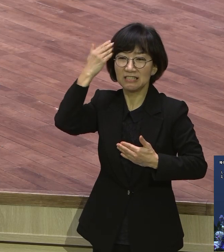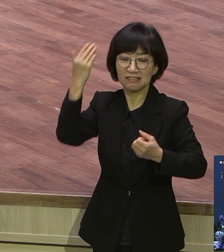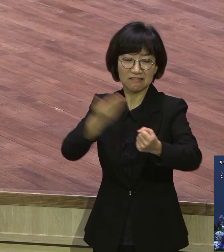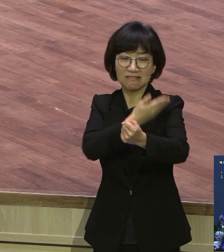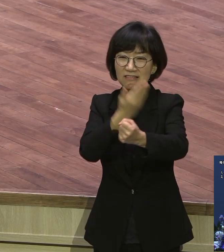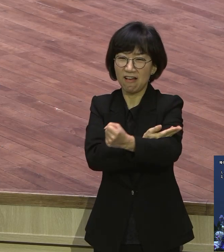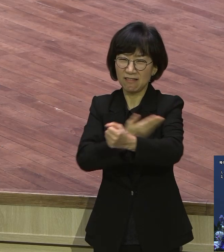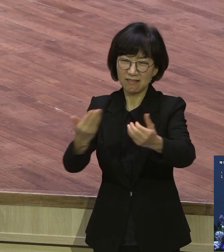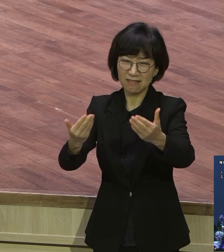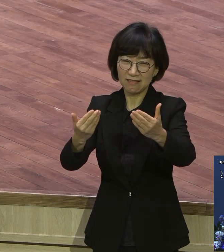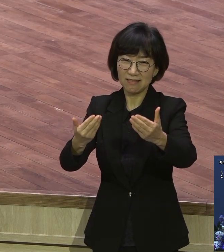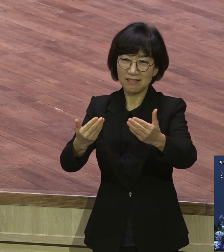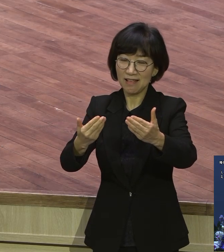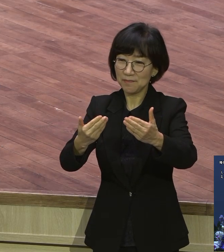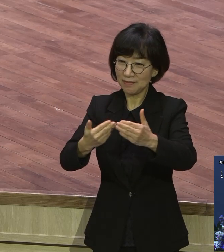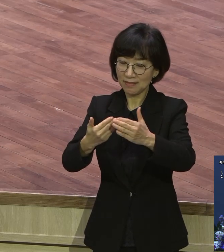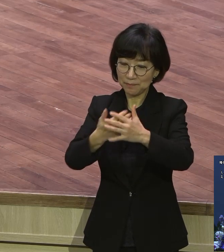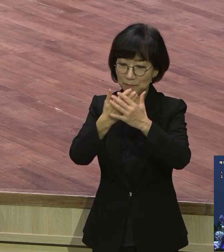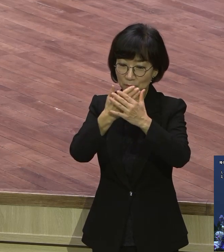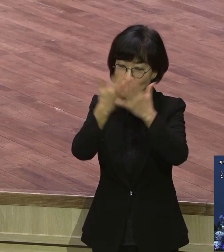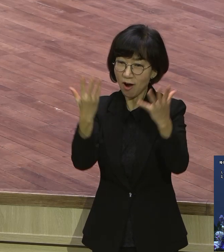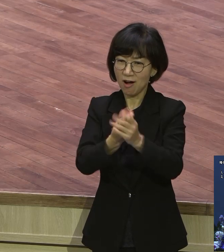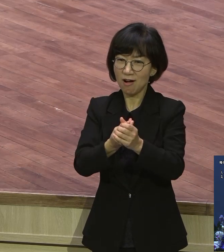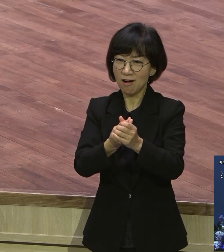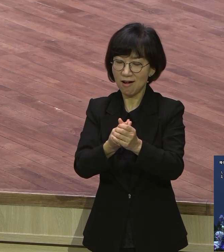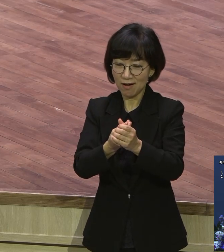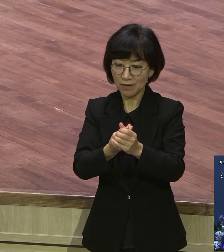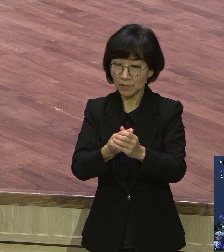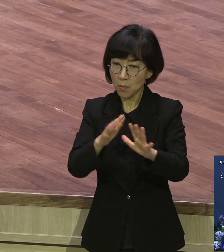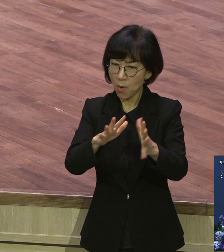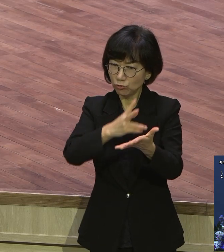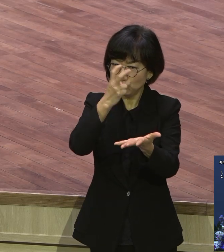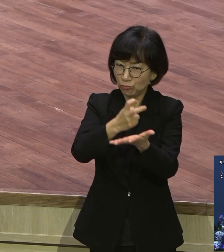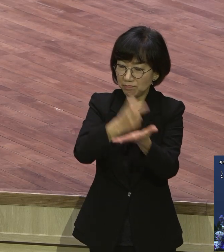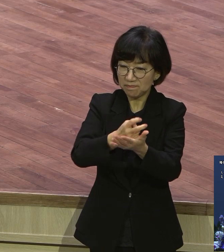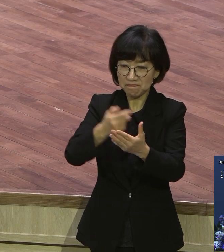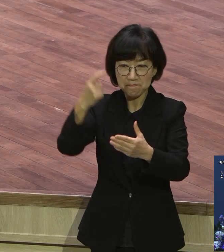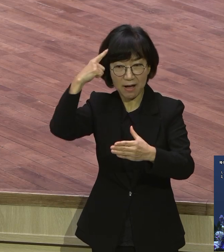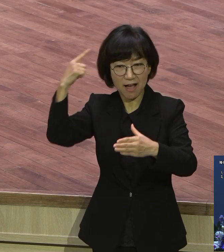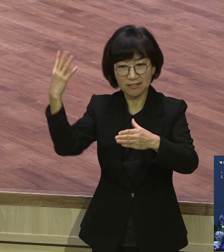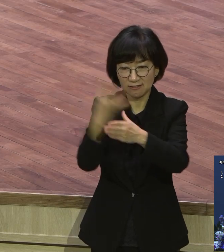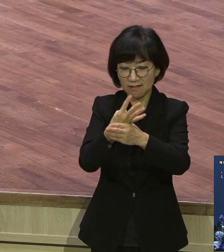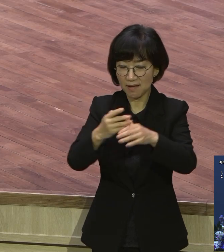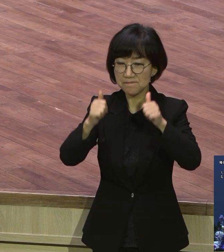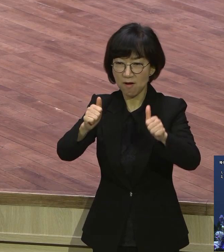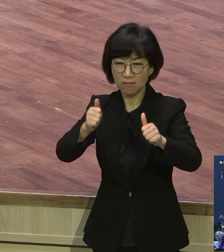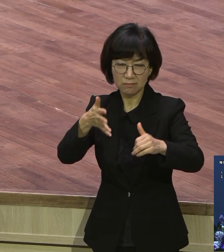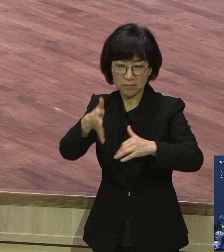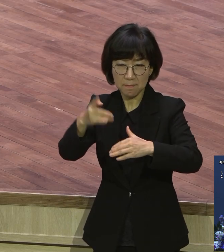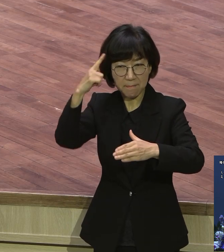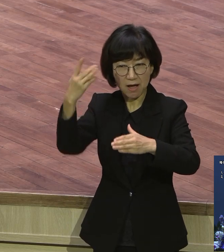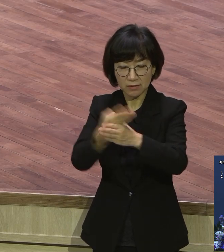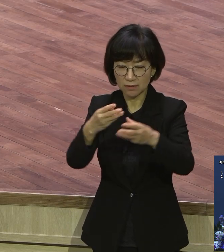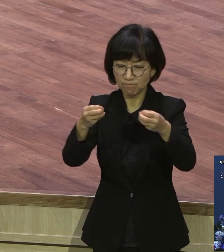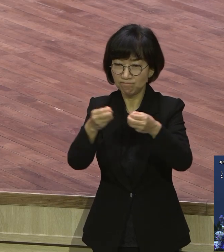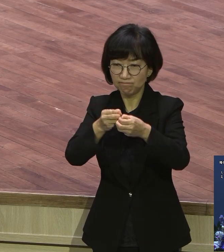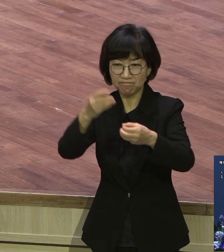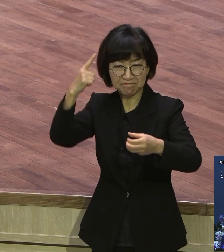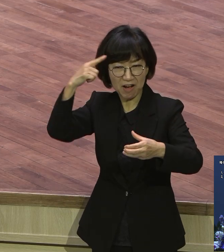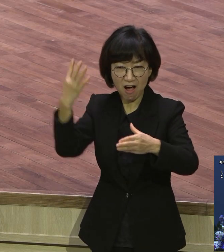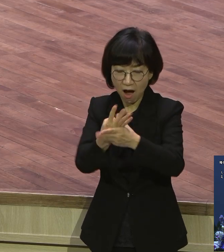요즘 말하면 율법학자로부터 시작해서 법학 박자로 시작해서 이 문학 박사로 해서